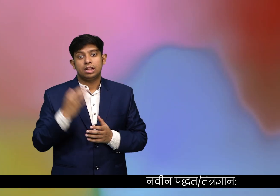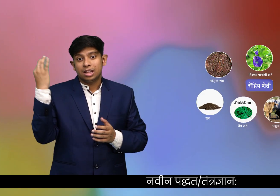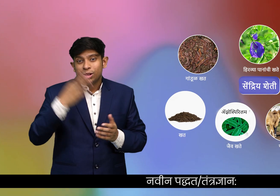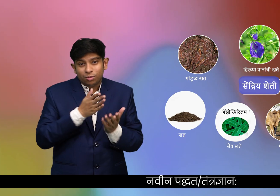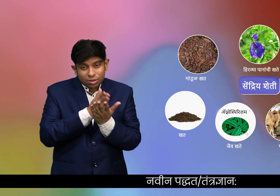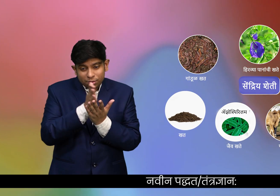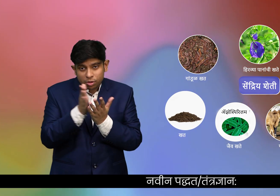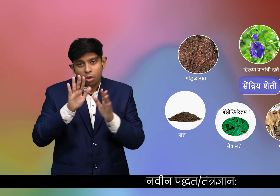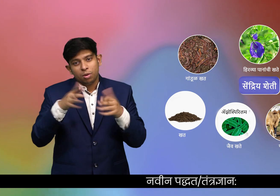नवीन पद्धत तंत्रज्ञान,